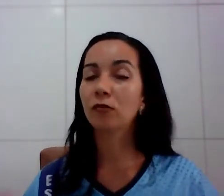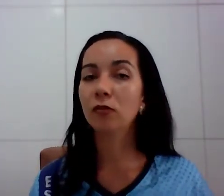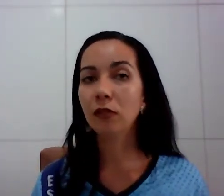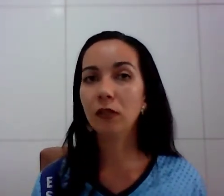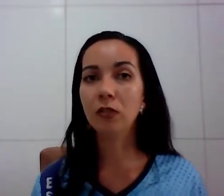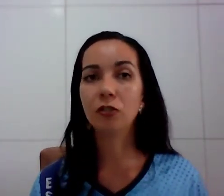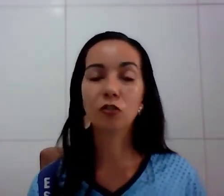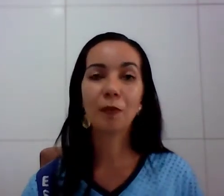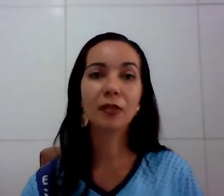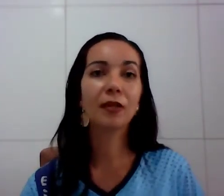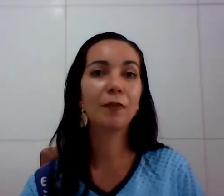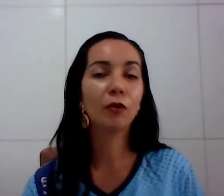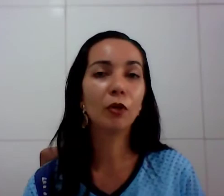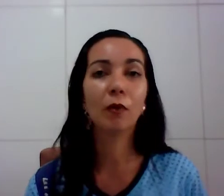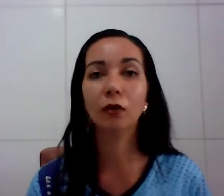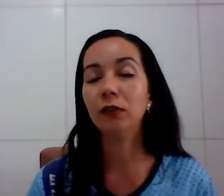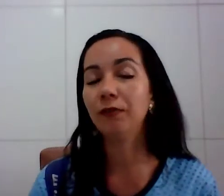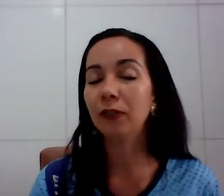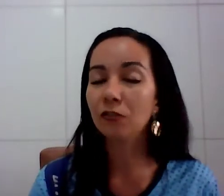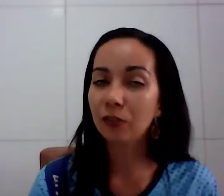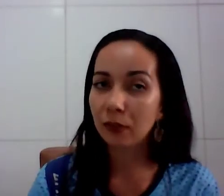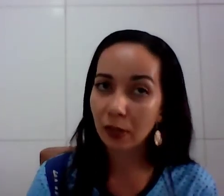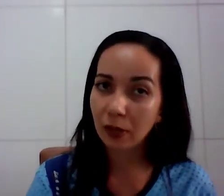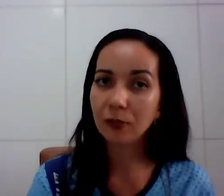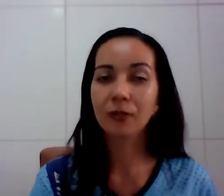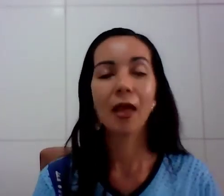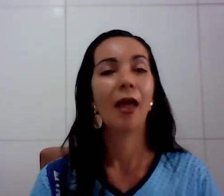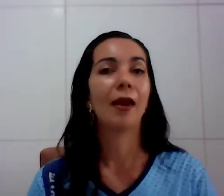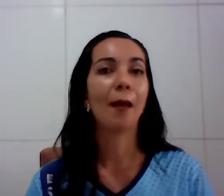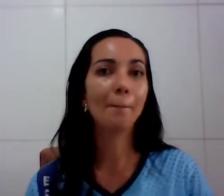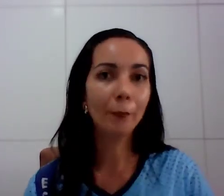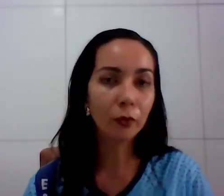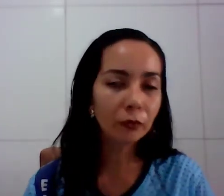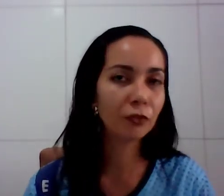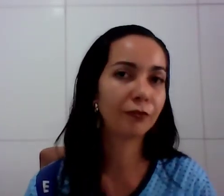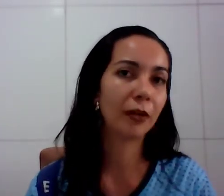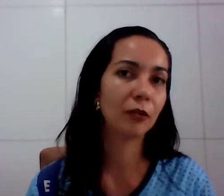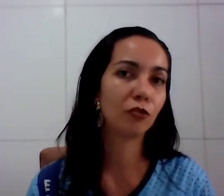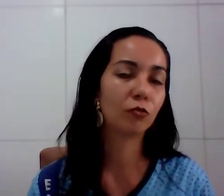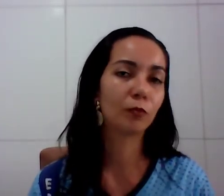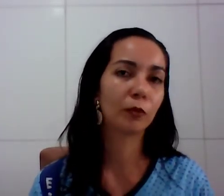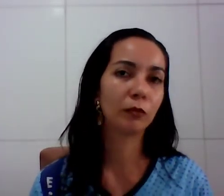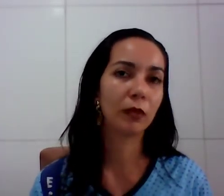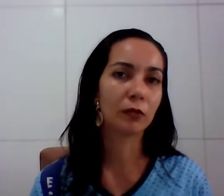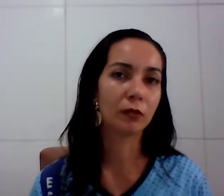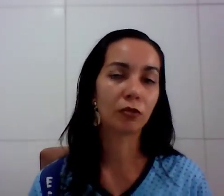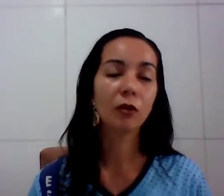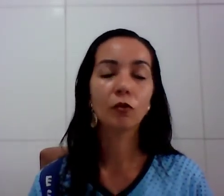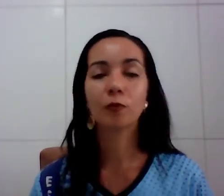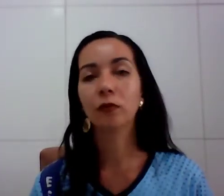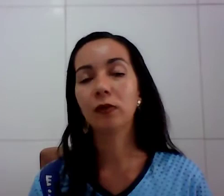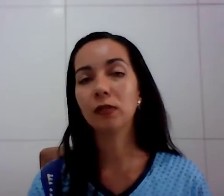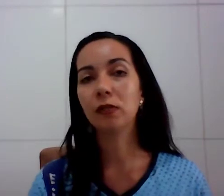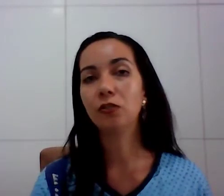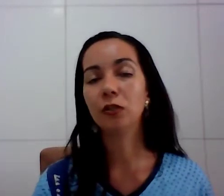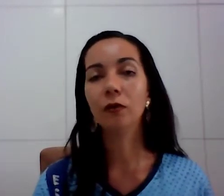diversos indígenas, perceberam que o modo de vida deles era muito diferente dos portugueses. Os portugueses, eles tinham